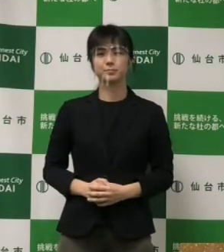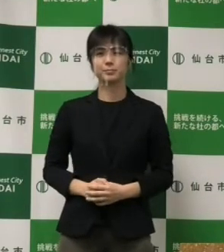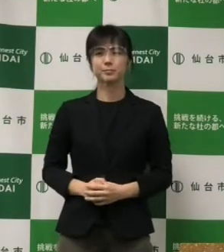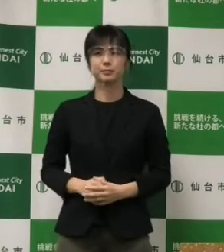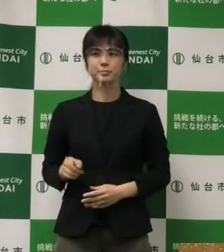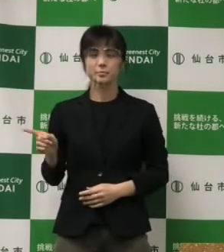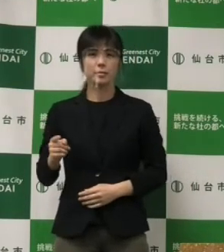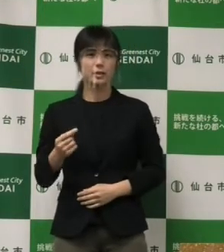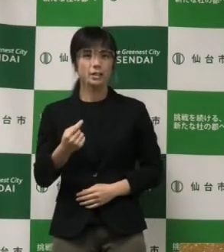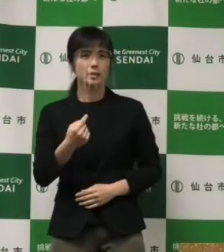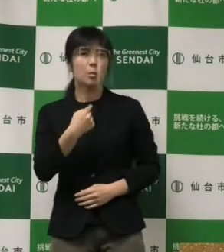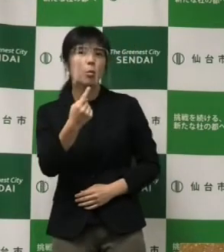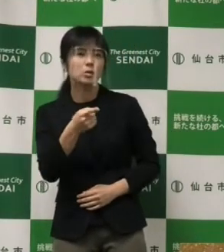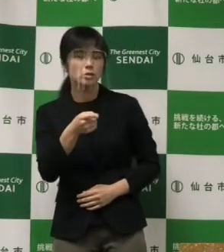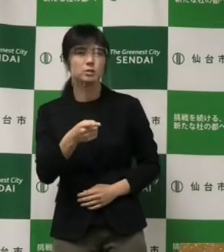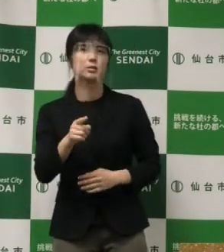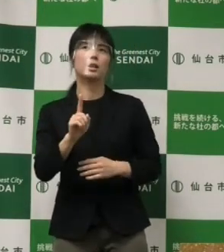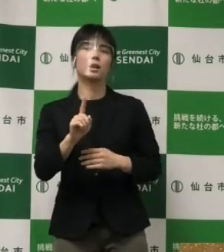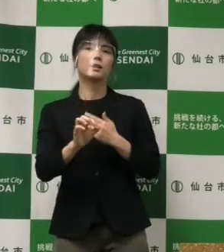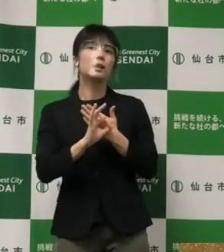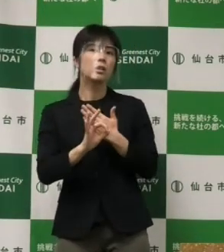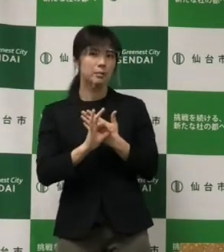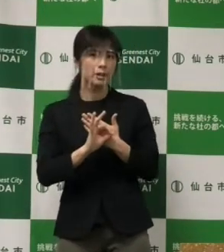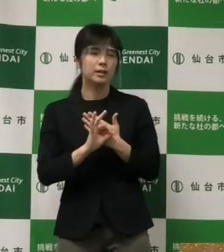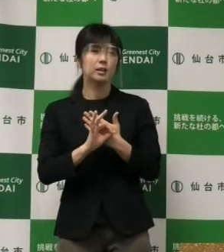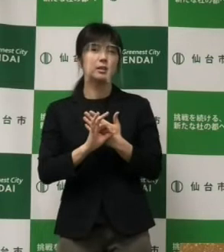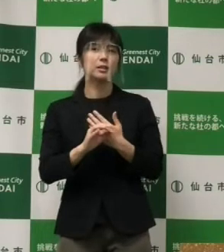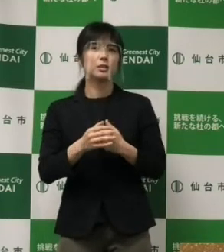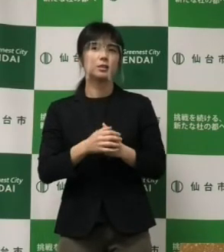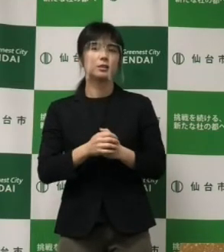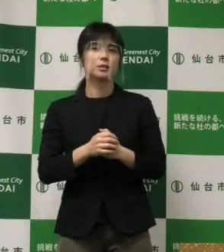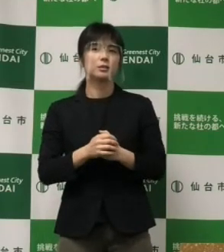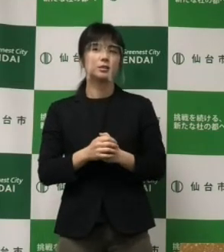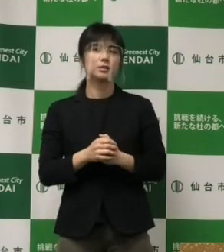もう一点だけ、例えばですね、どういう